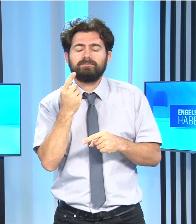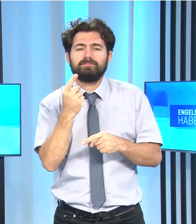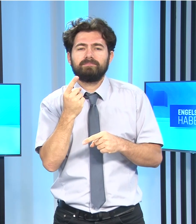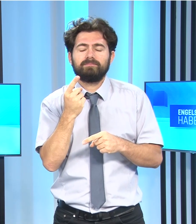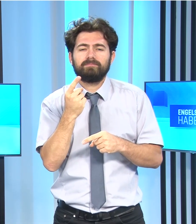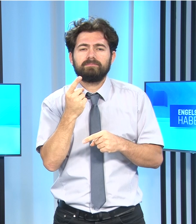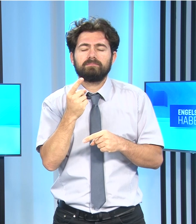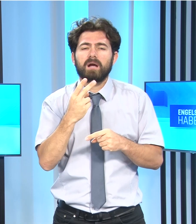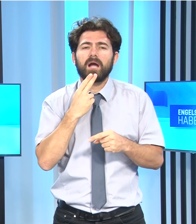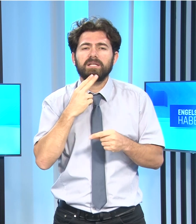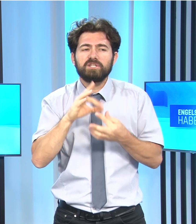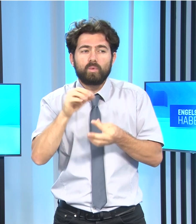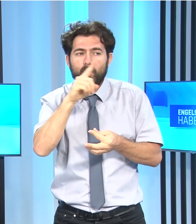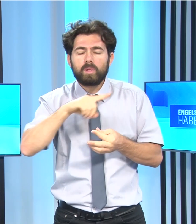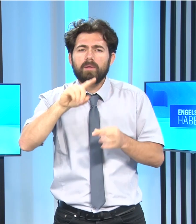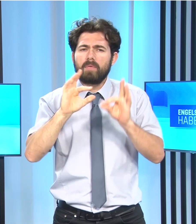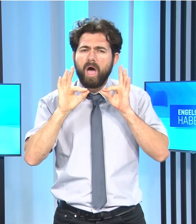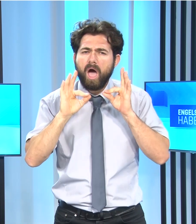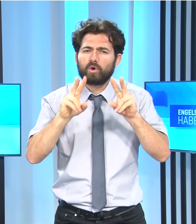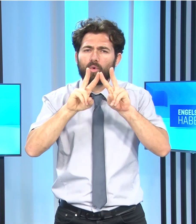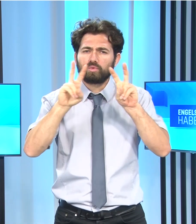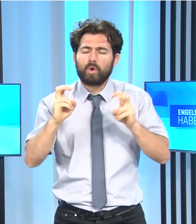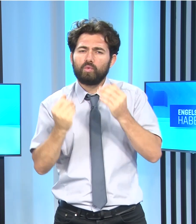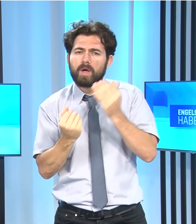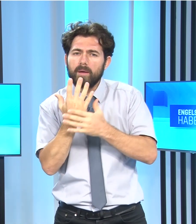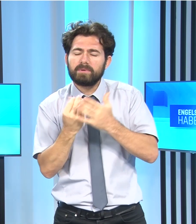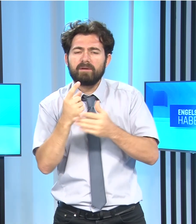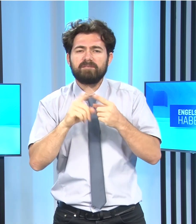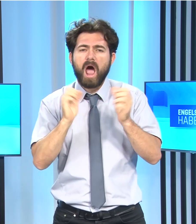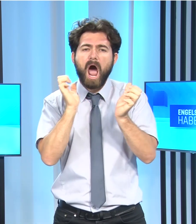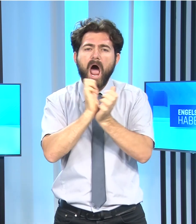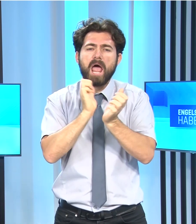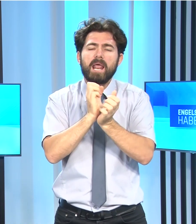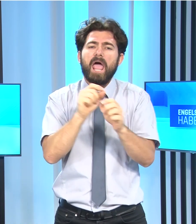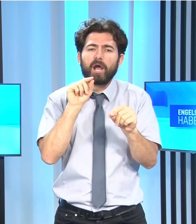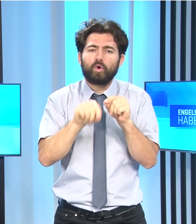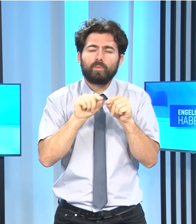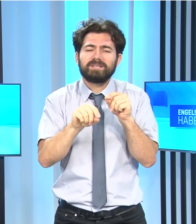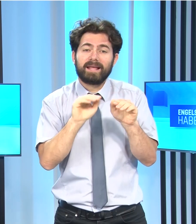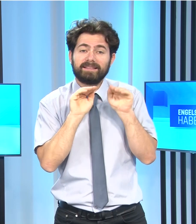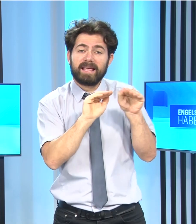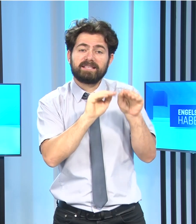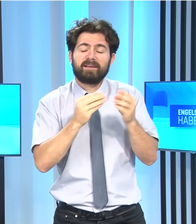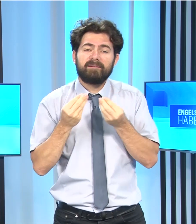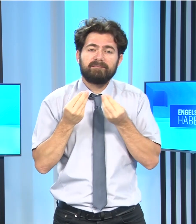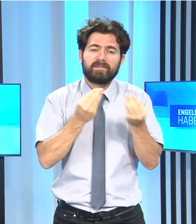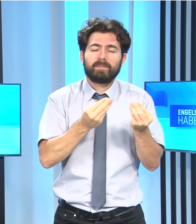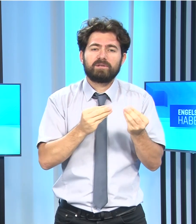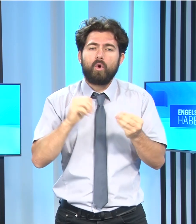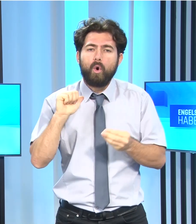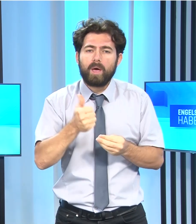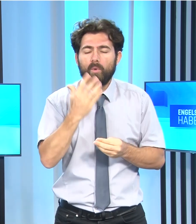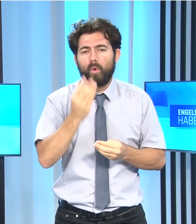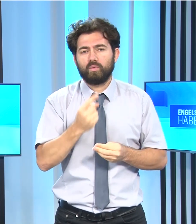kadınların her alanda üretmesinin ve aile ekonomisine katkı sağlamalarının önemine vurgu yaptı.